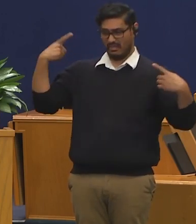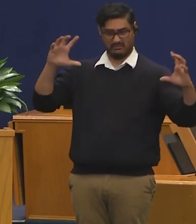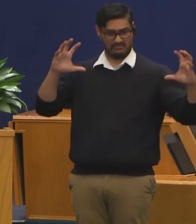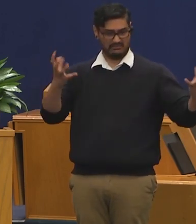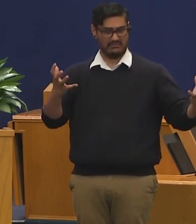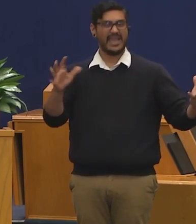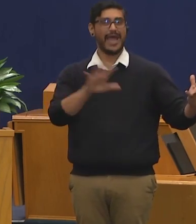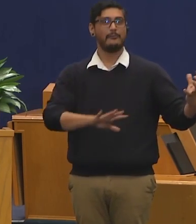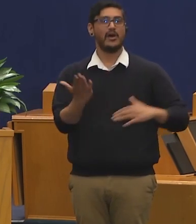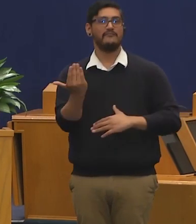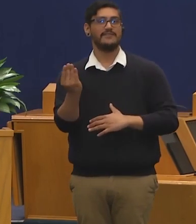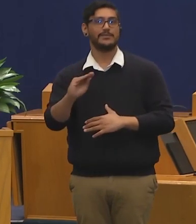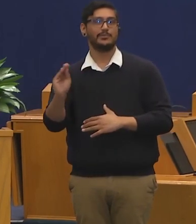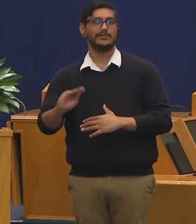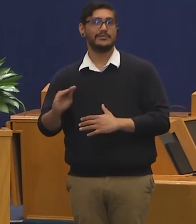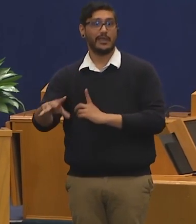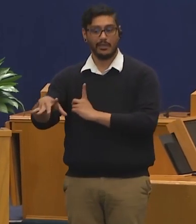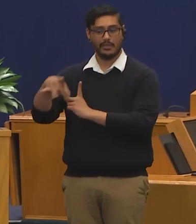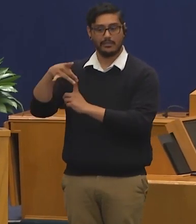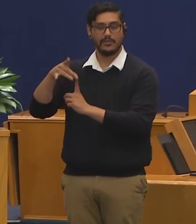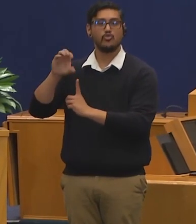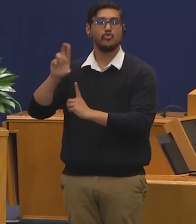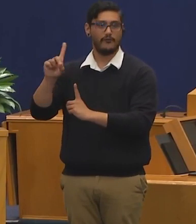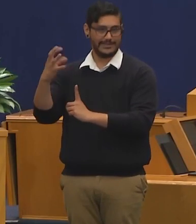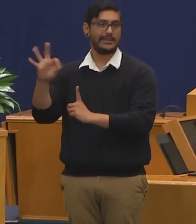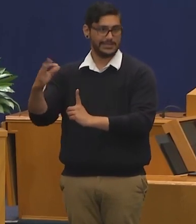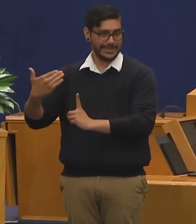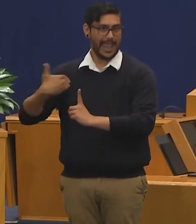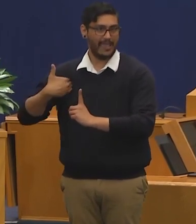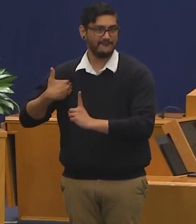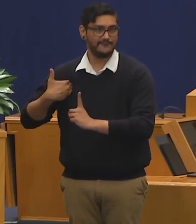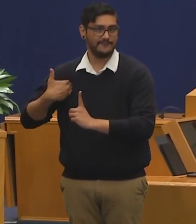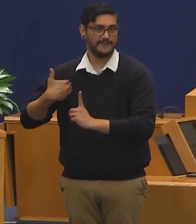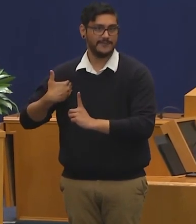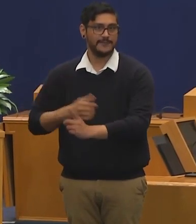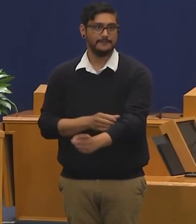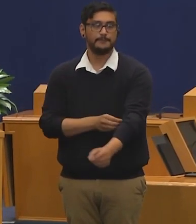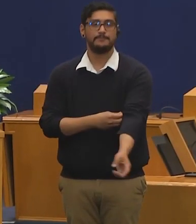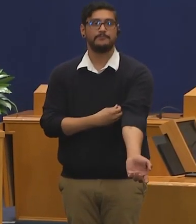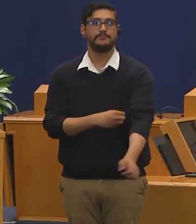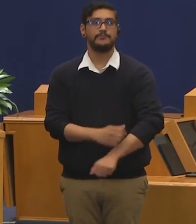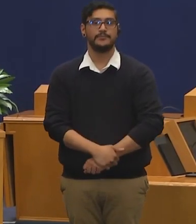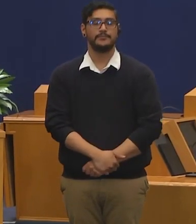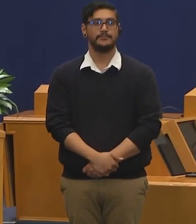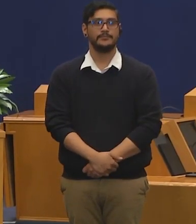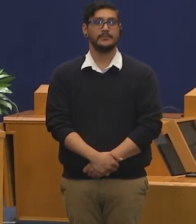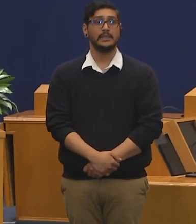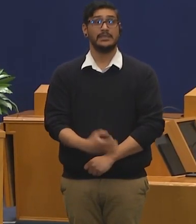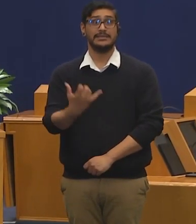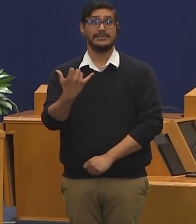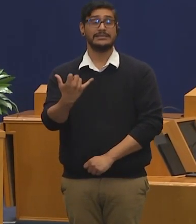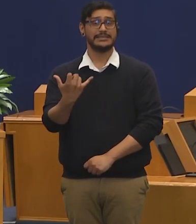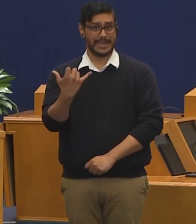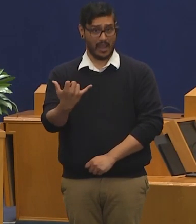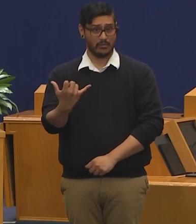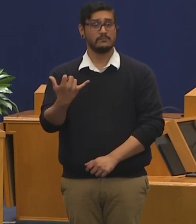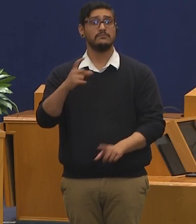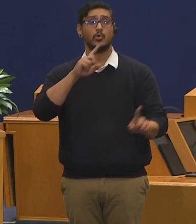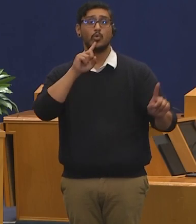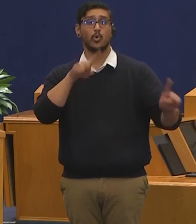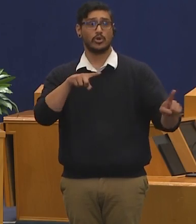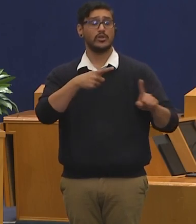positivos. Hoy anunciamos una actualización de la orden del oficial de salud,